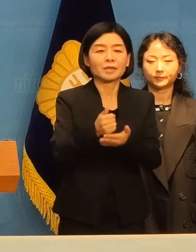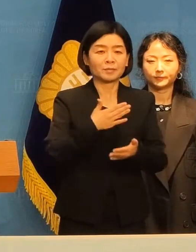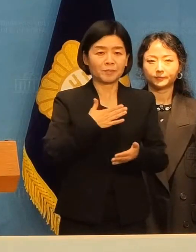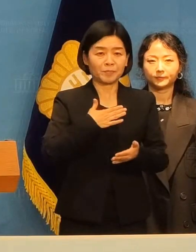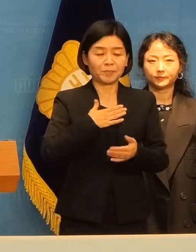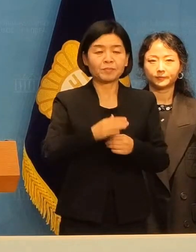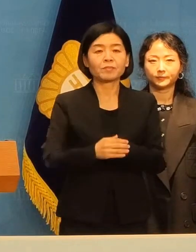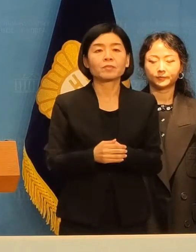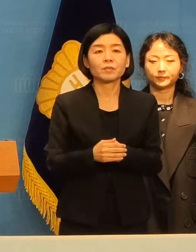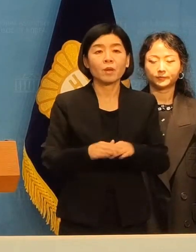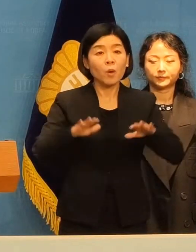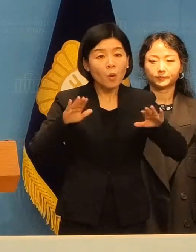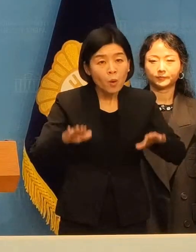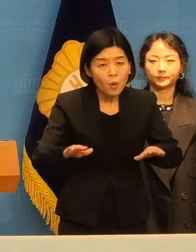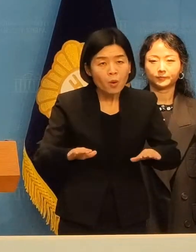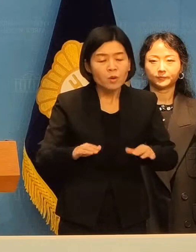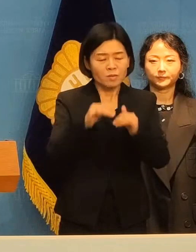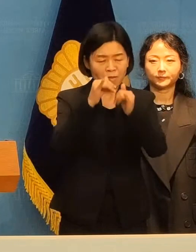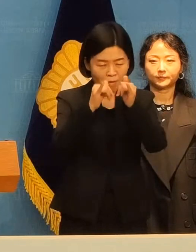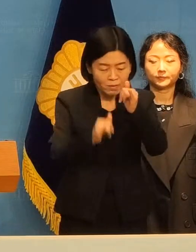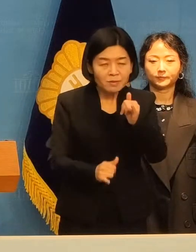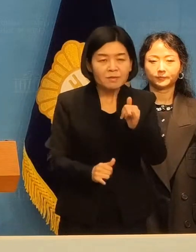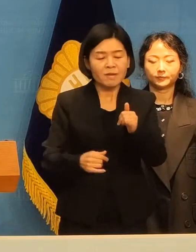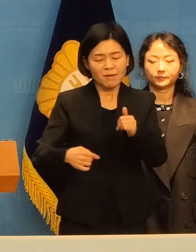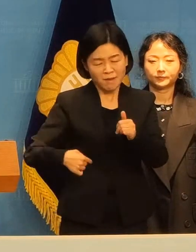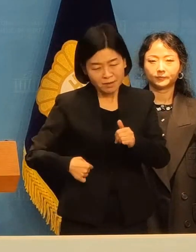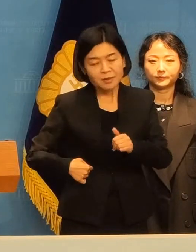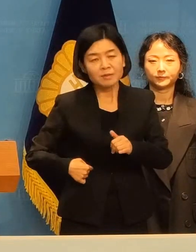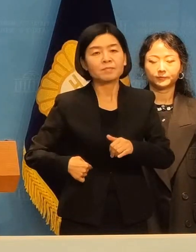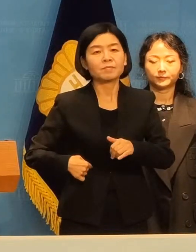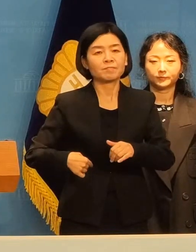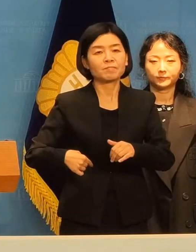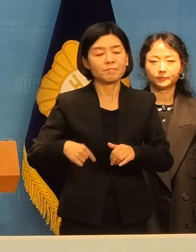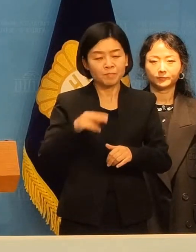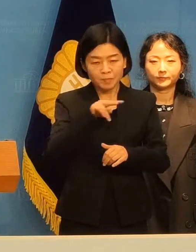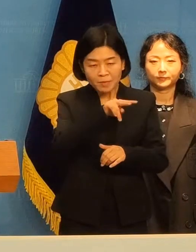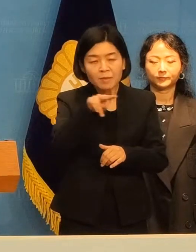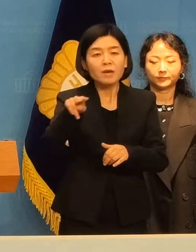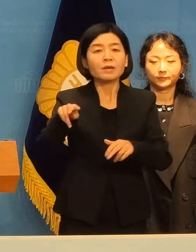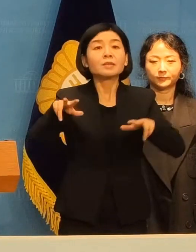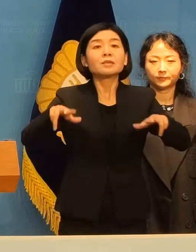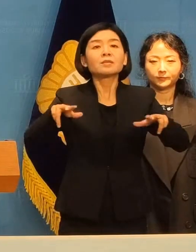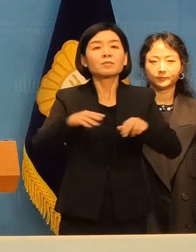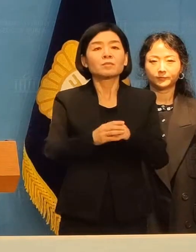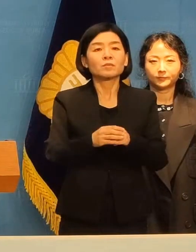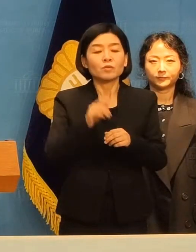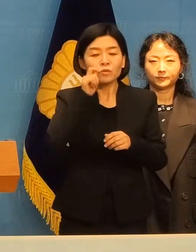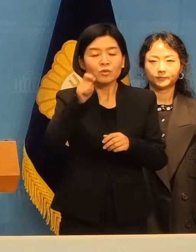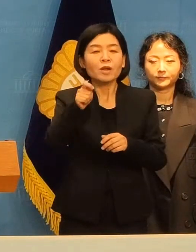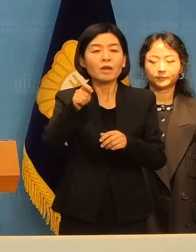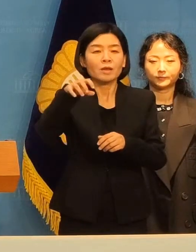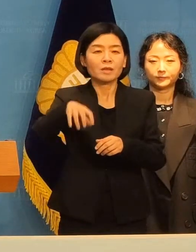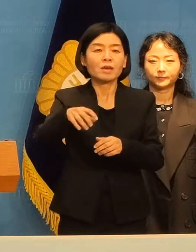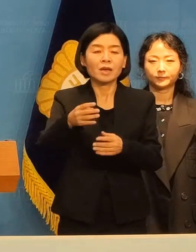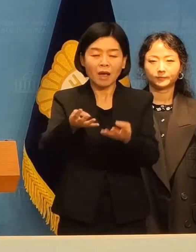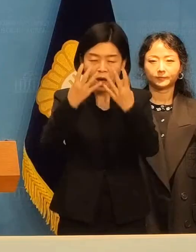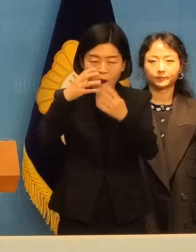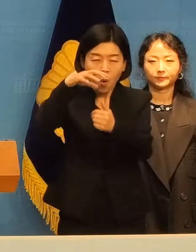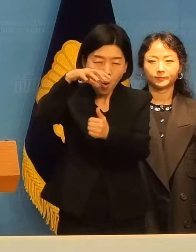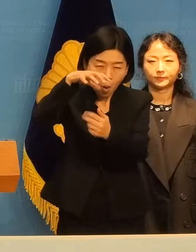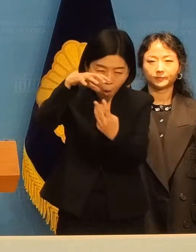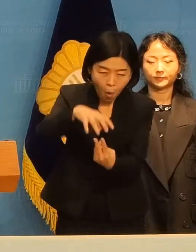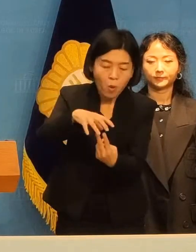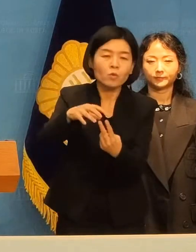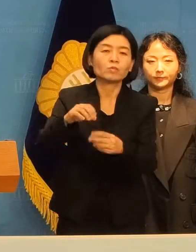앞에 그리고 양심 앞에 서 있습니다. 지금 이 순간 우크라이나의 포로 수용소 안에는 2명의 북한군 병사가